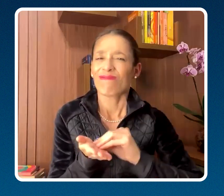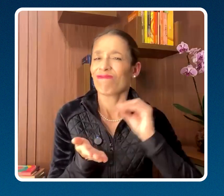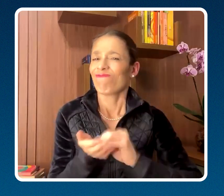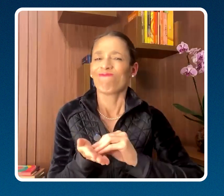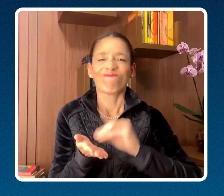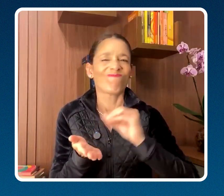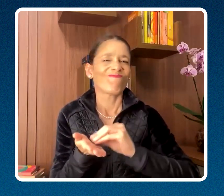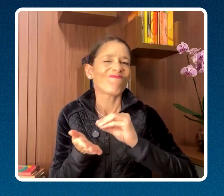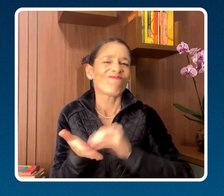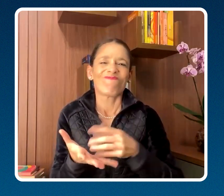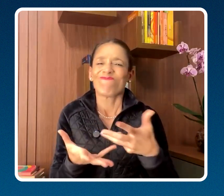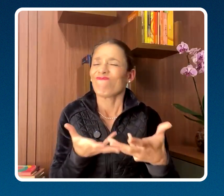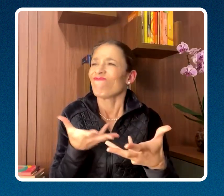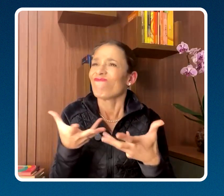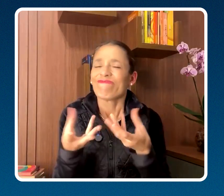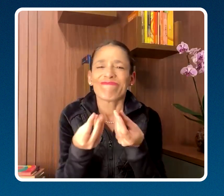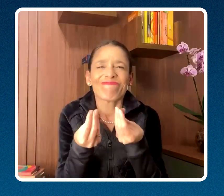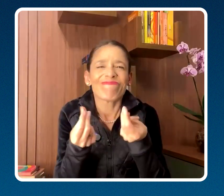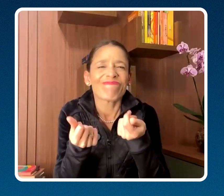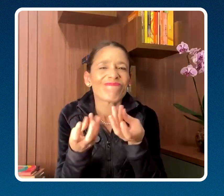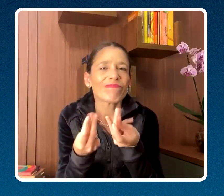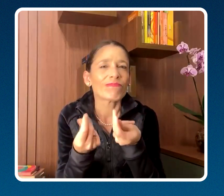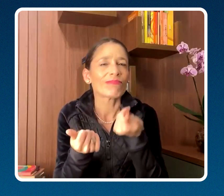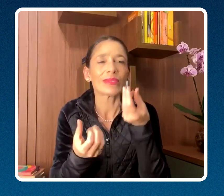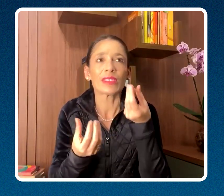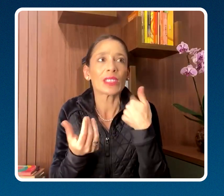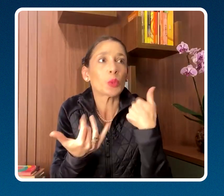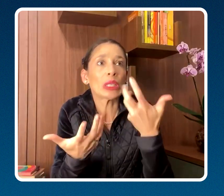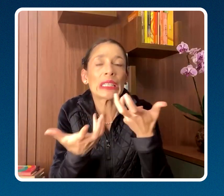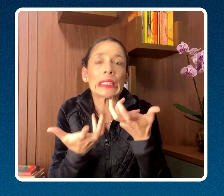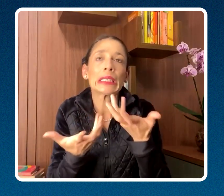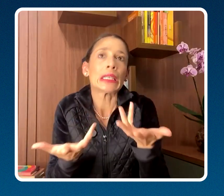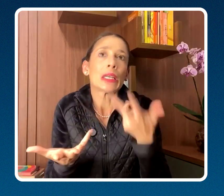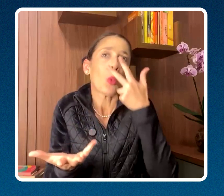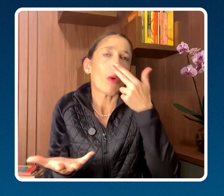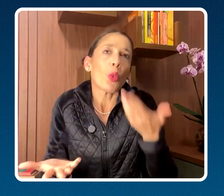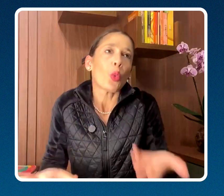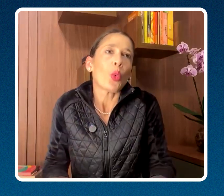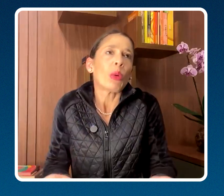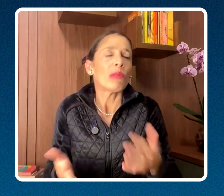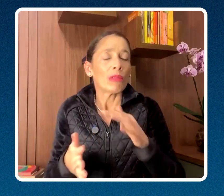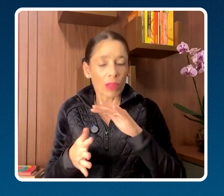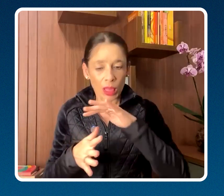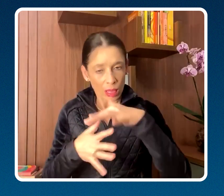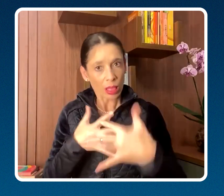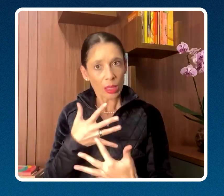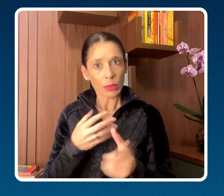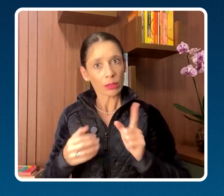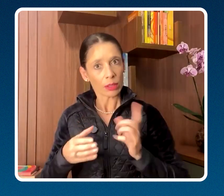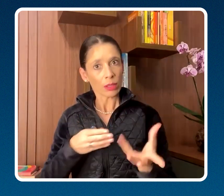né, de como era que realmente eu queria, porque era como se a Libras estivesse dentro de mim, a